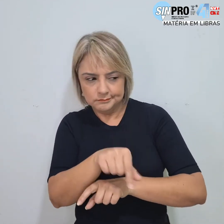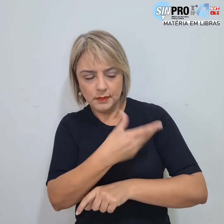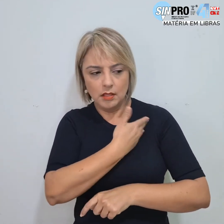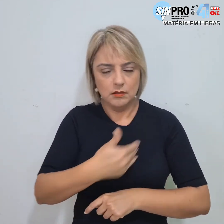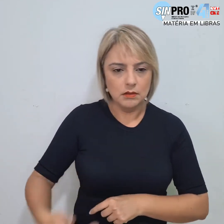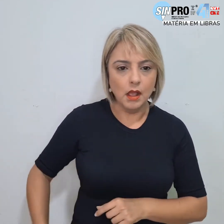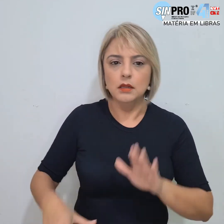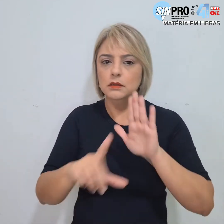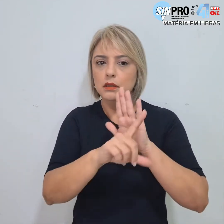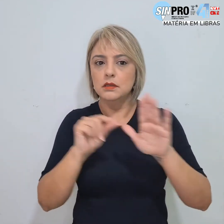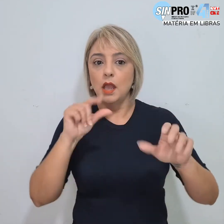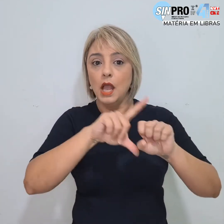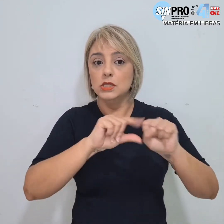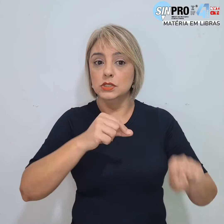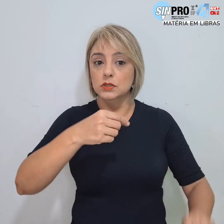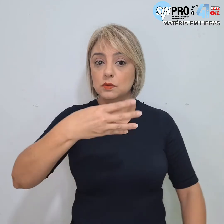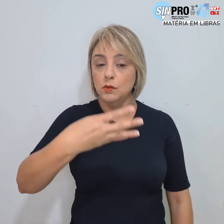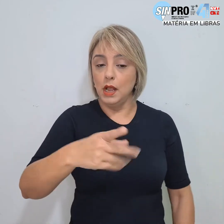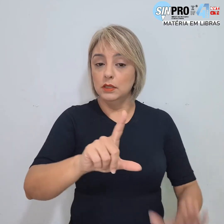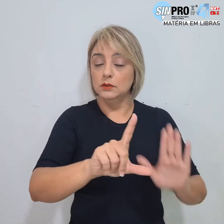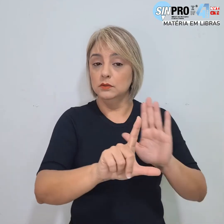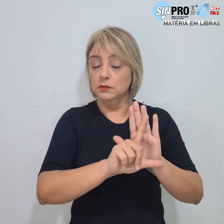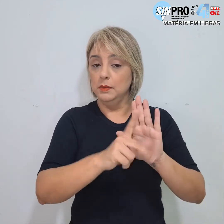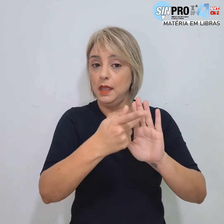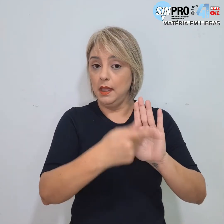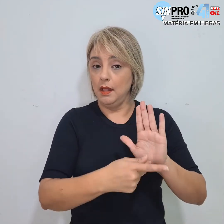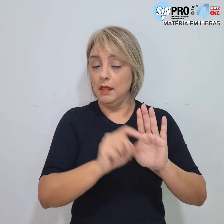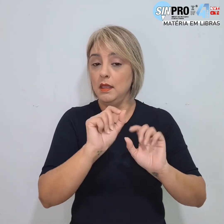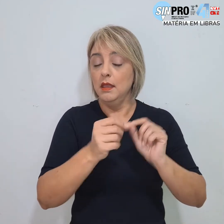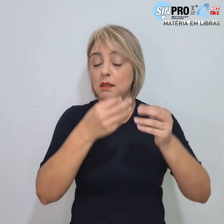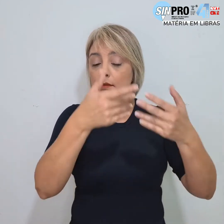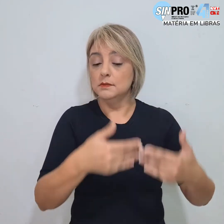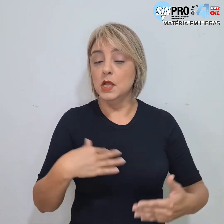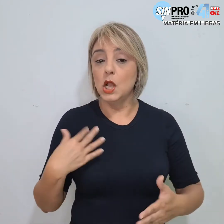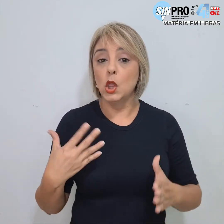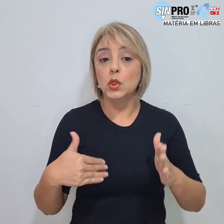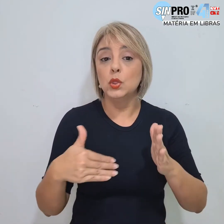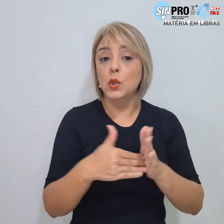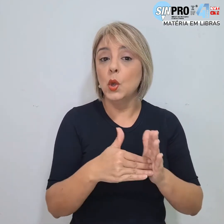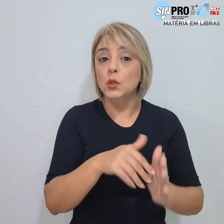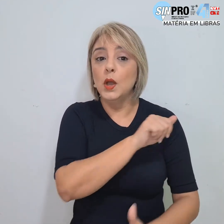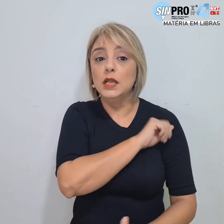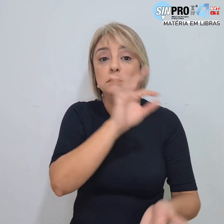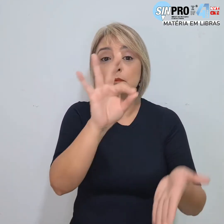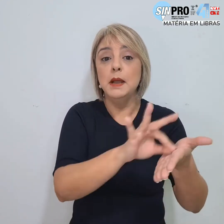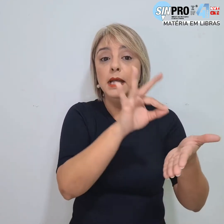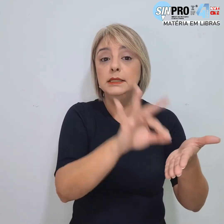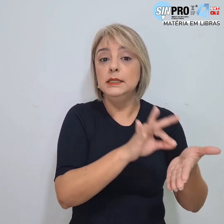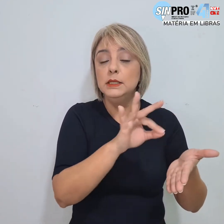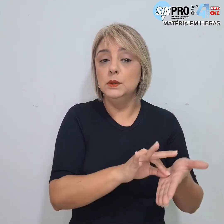Ele destacou o artigo 4º do PL, o qual diz que todos os estudantes matriculados no ensino